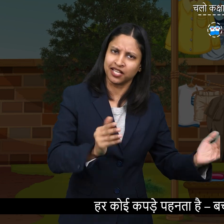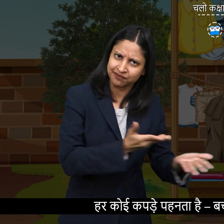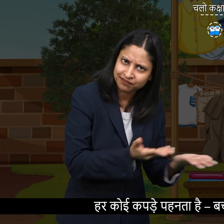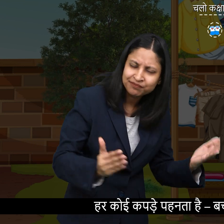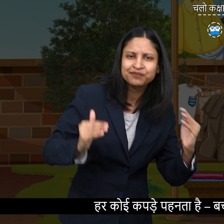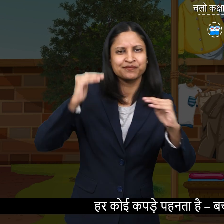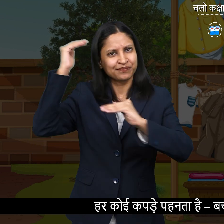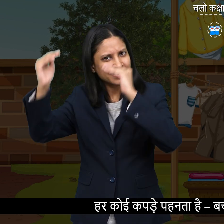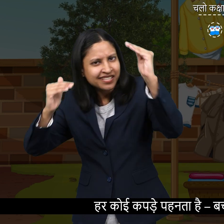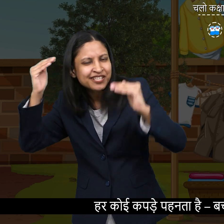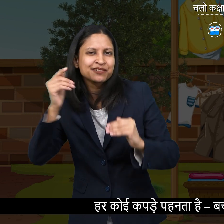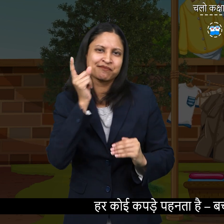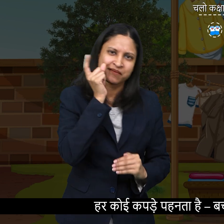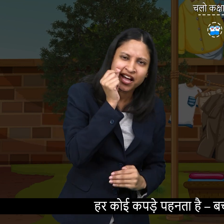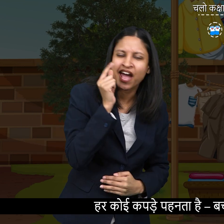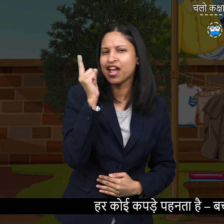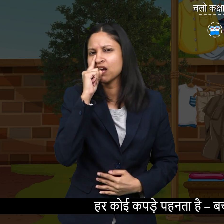लड़के और लड़कियां।